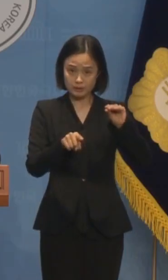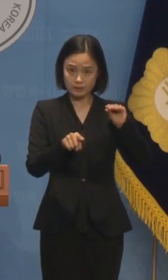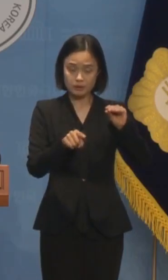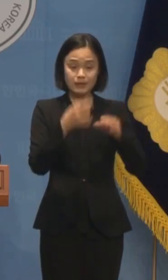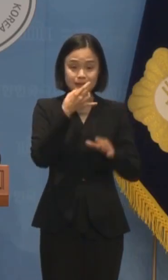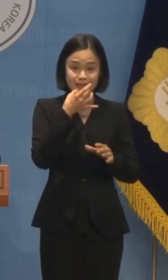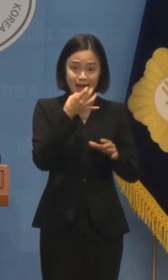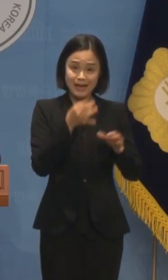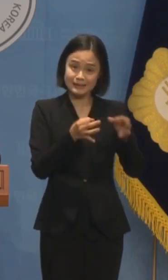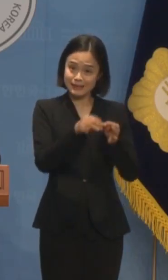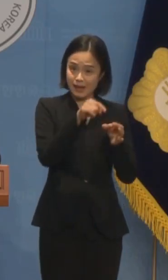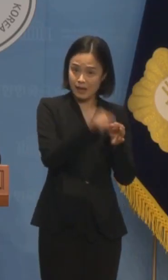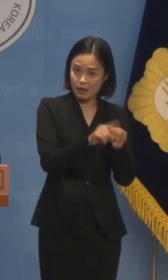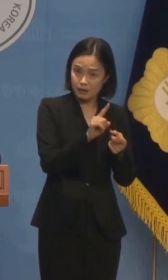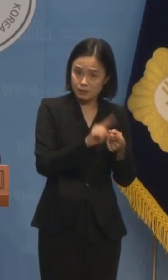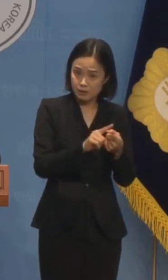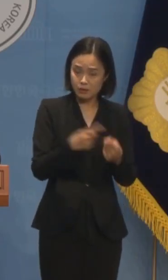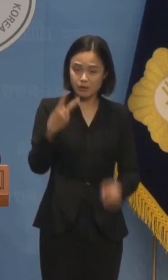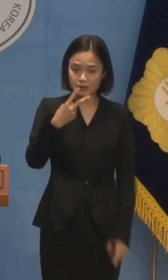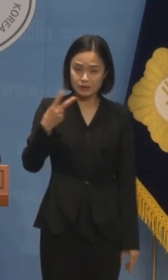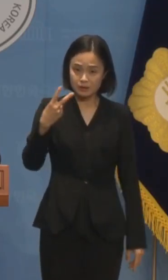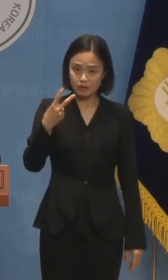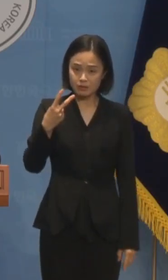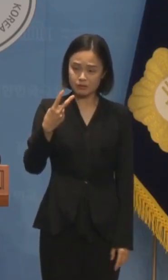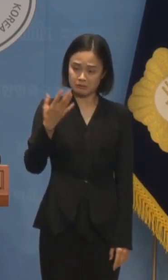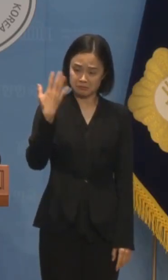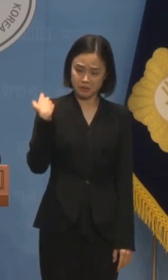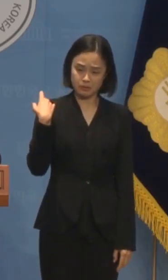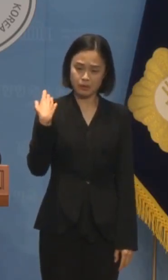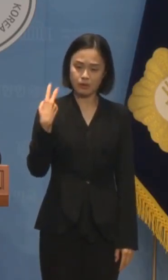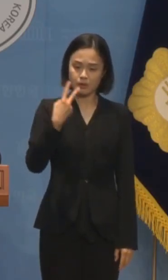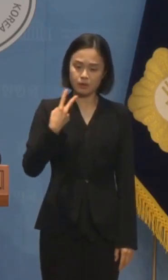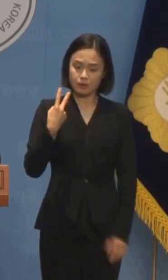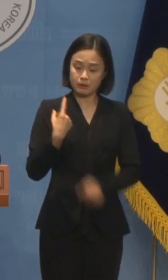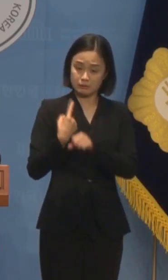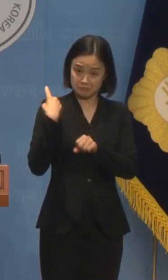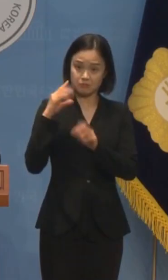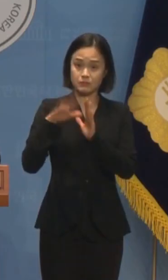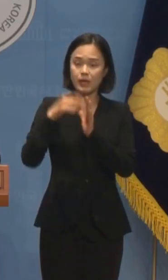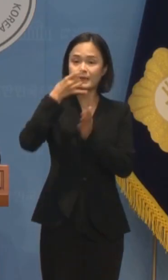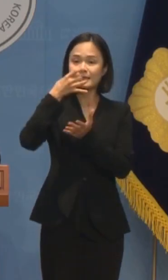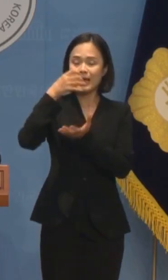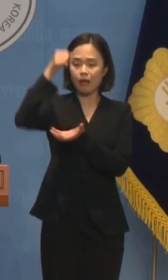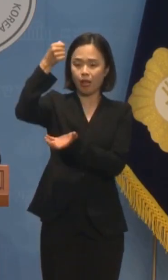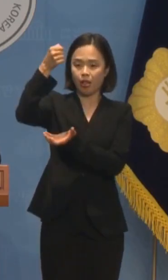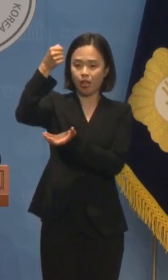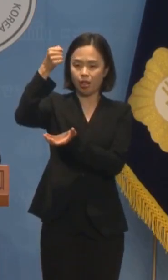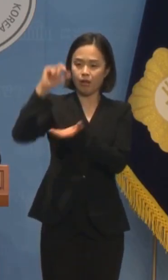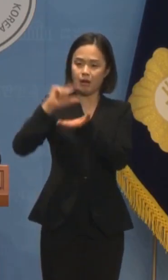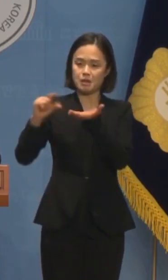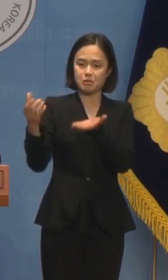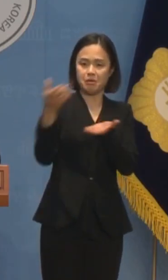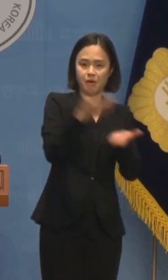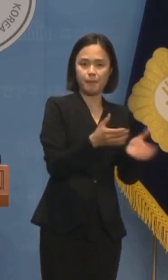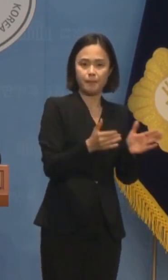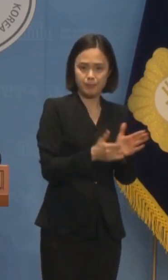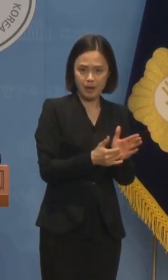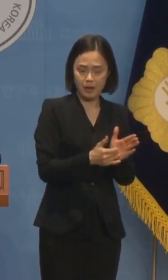24년 공공비축미 신곡을 빼온 조치였고 8월 발표한 5만 톤 시장 격리